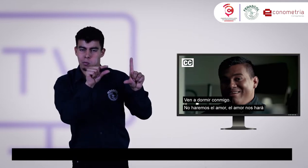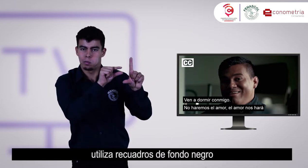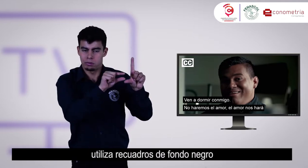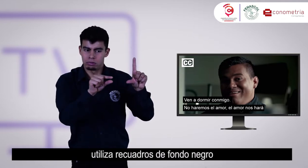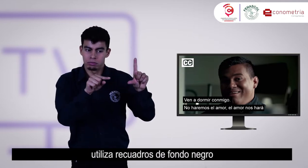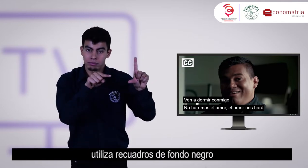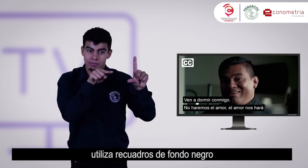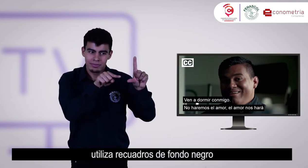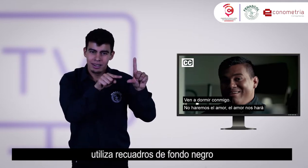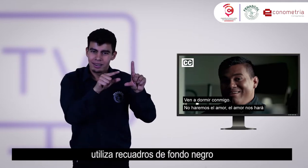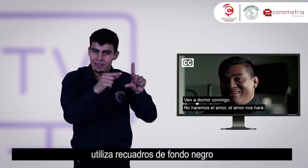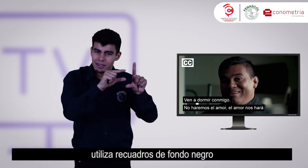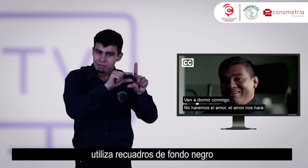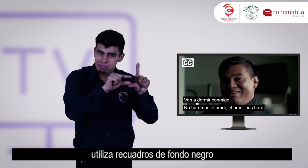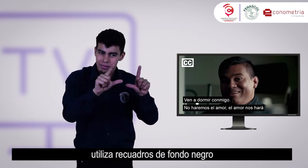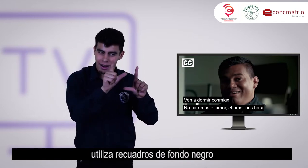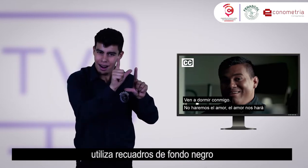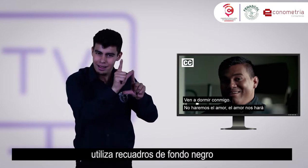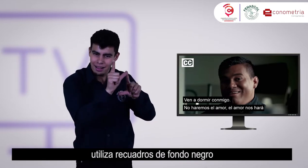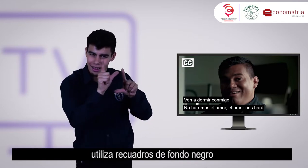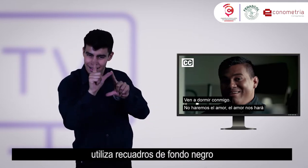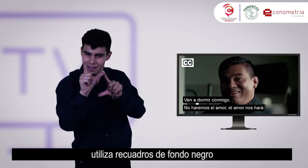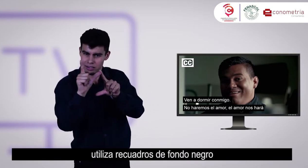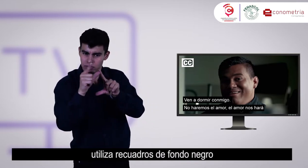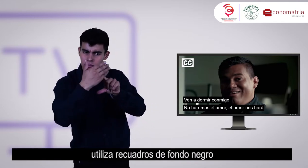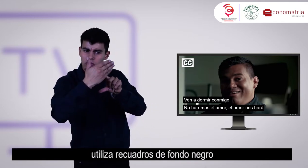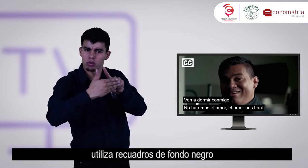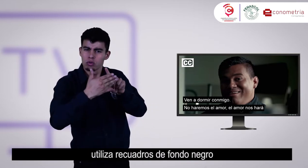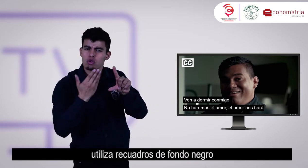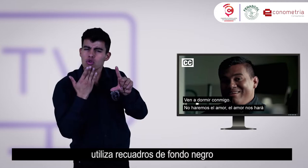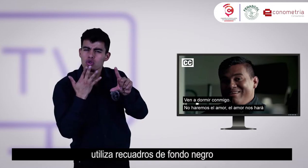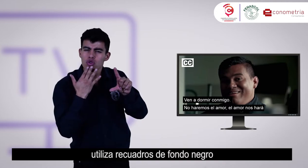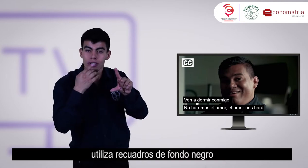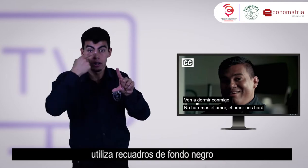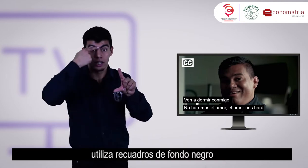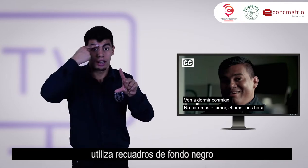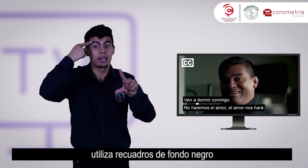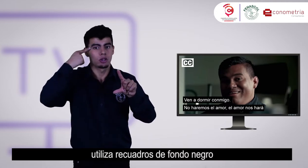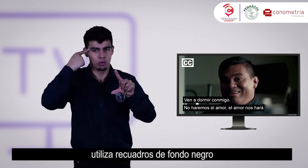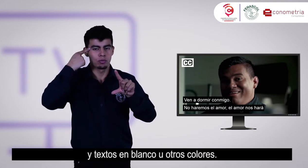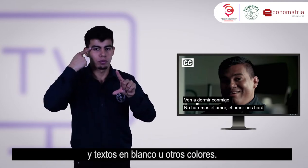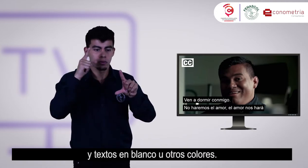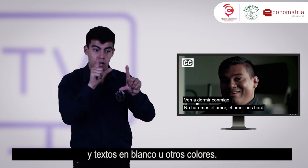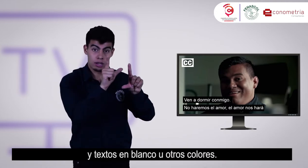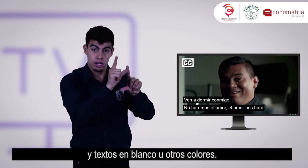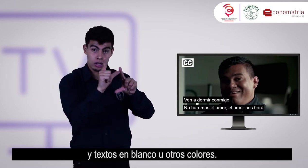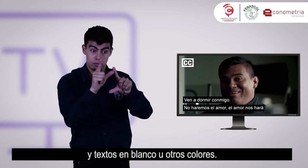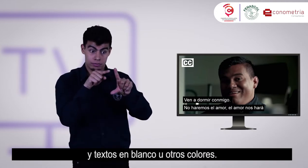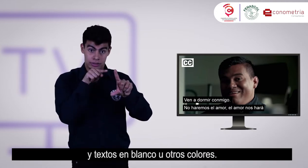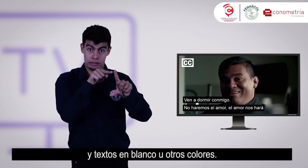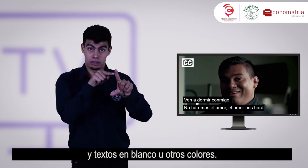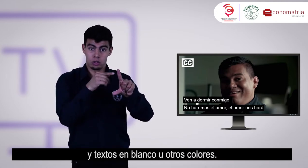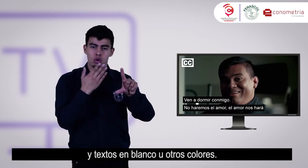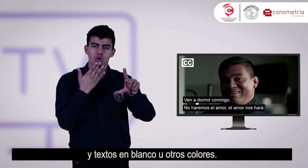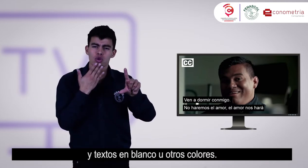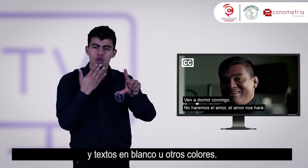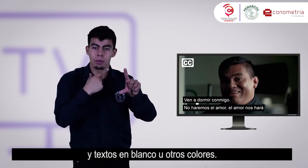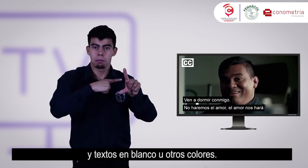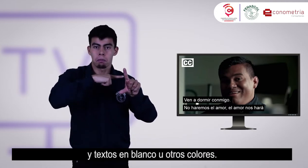Utiliza recuadros de fondo negro y textos en blanco u otros colores.